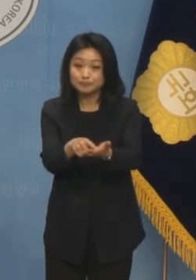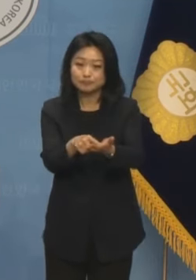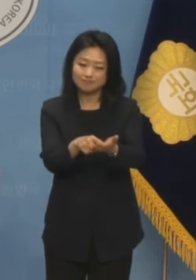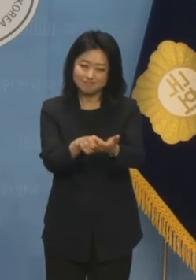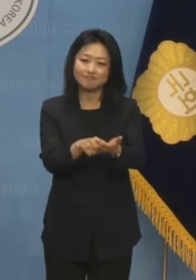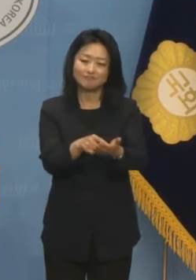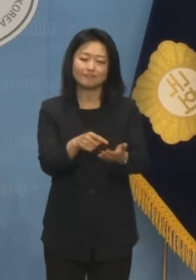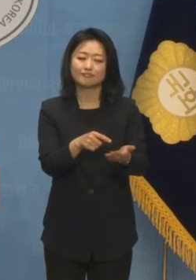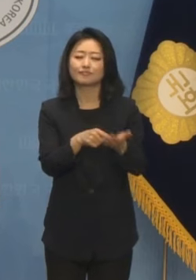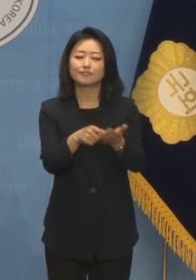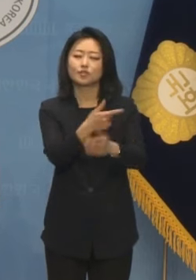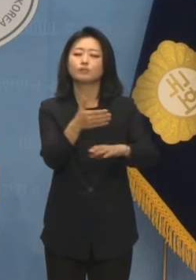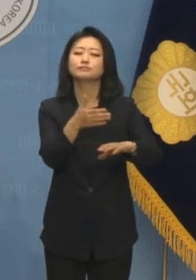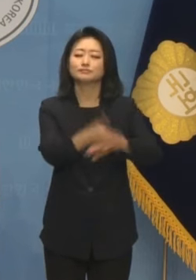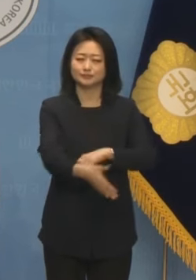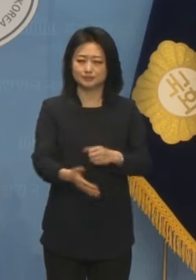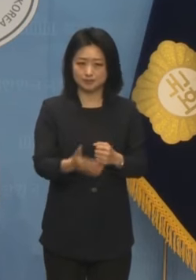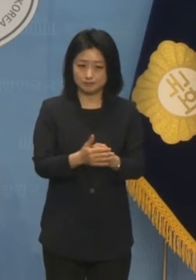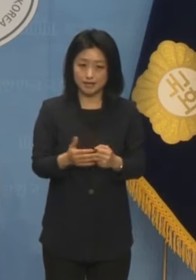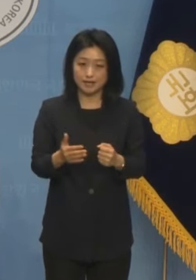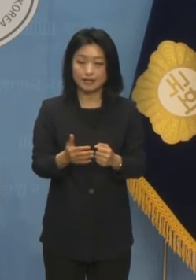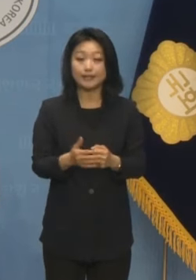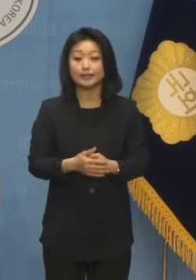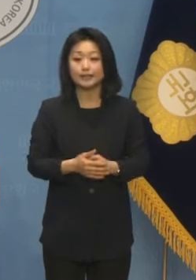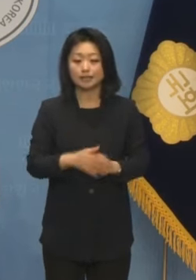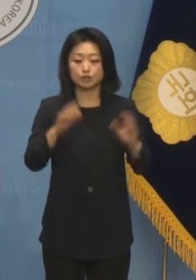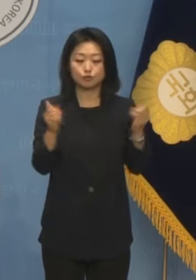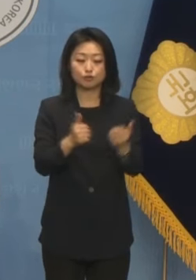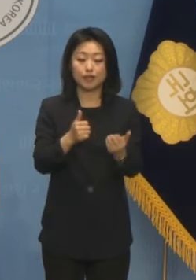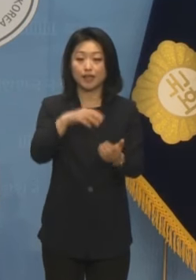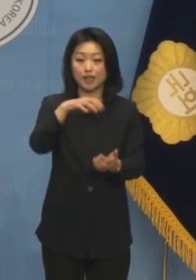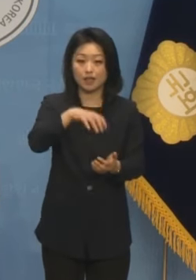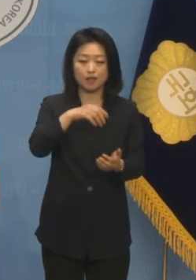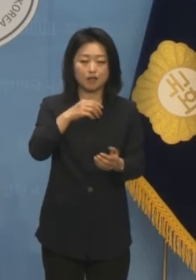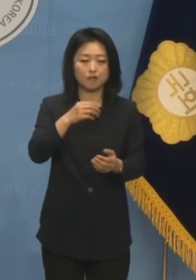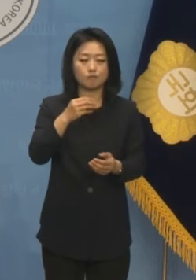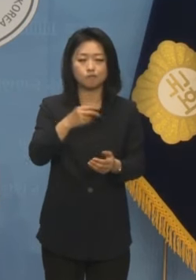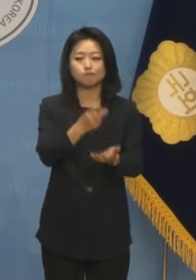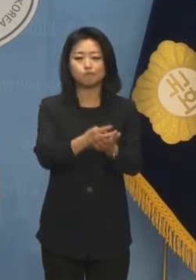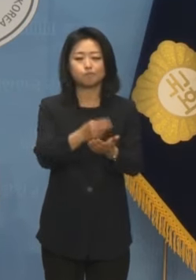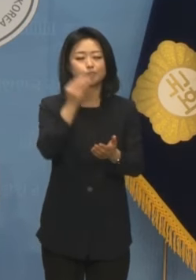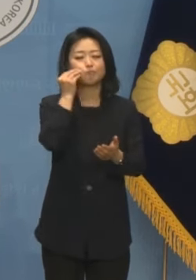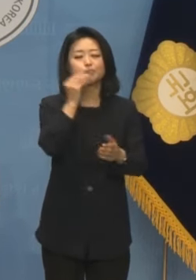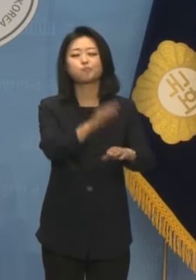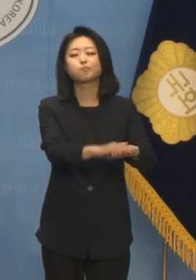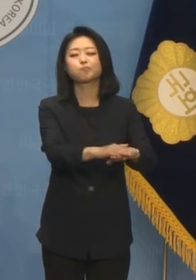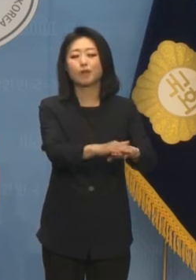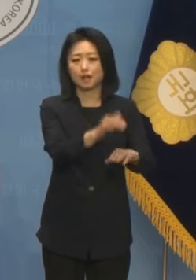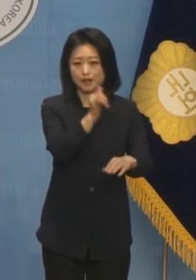뒤늦게 발의한 탓에 여전히 국회에서 계류 중입니다.